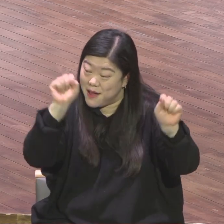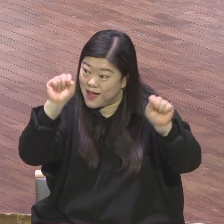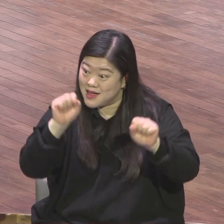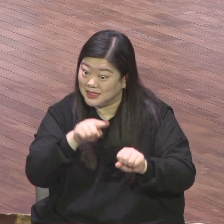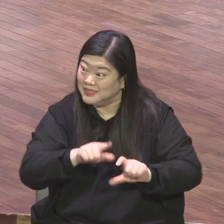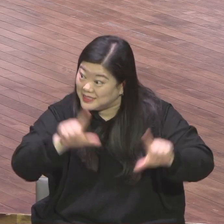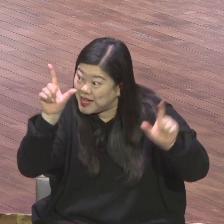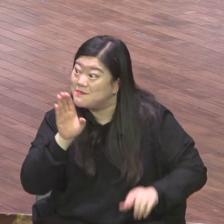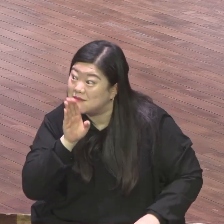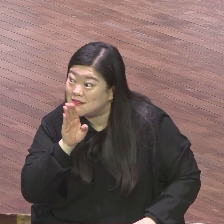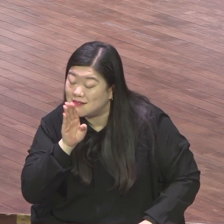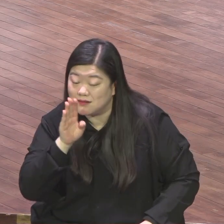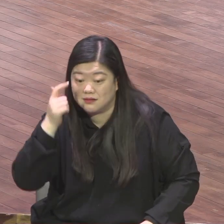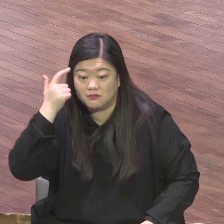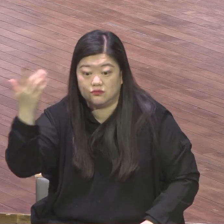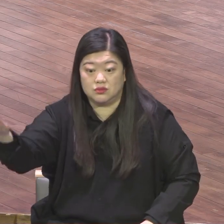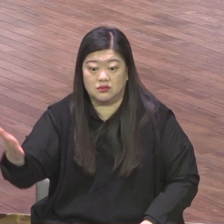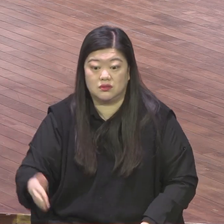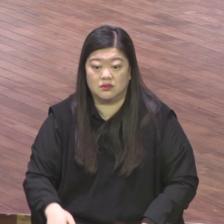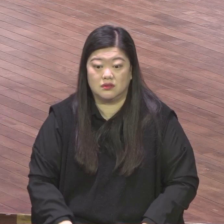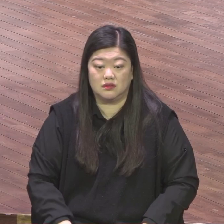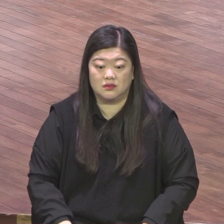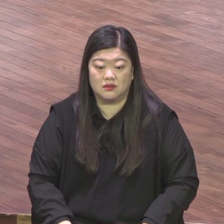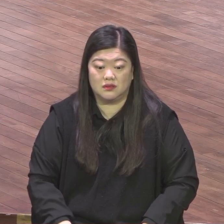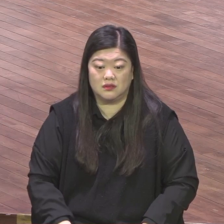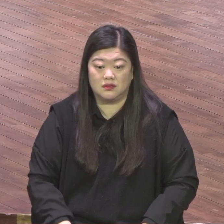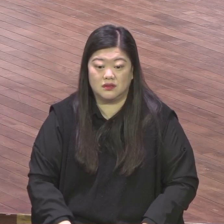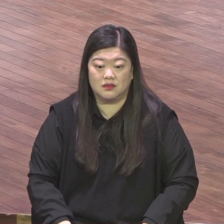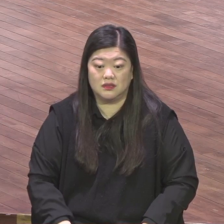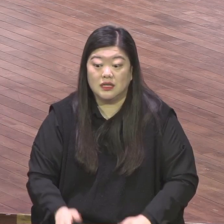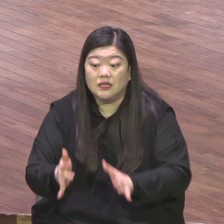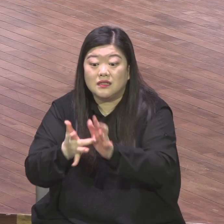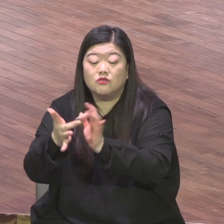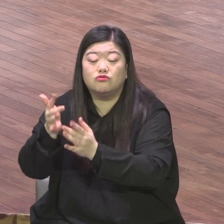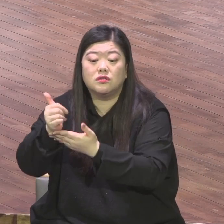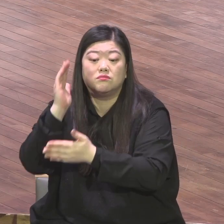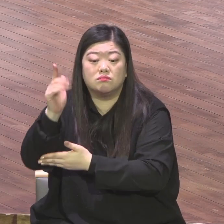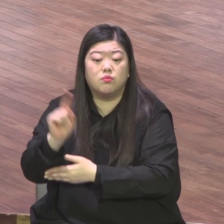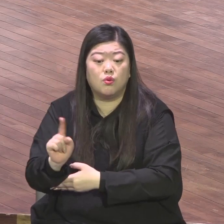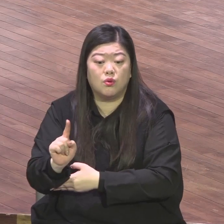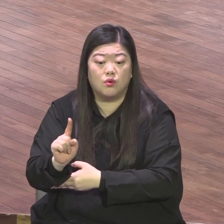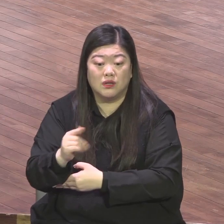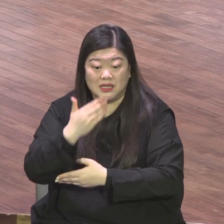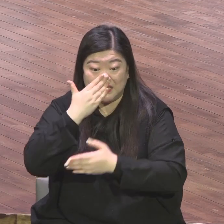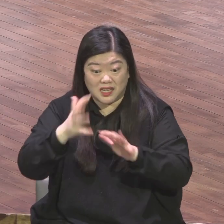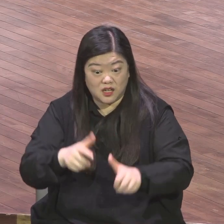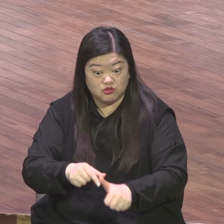예수님께서 하나님의 나라의 일을 지금 말씀하고 계시는데